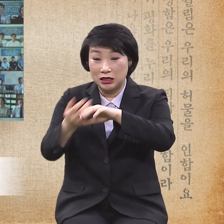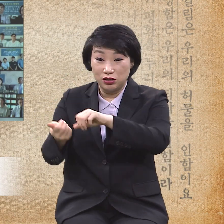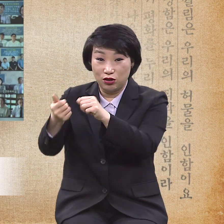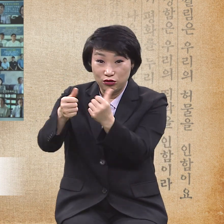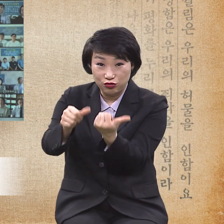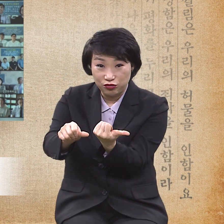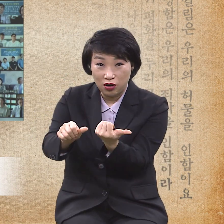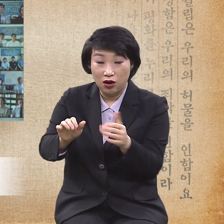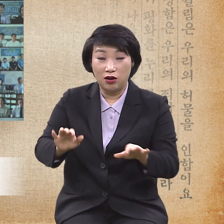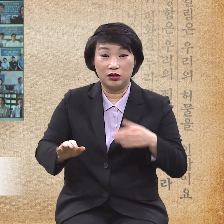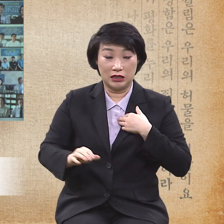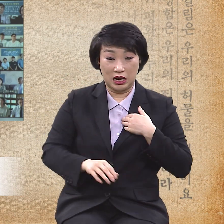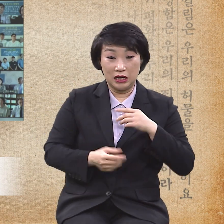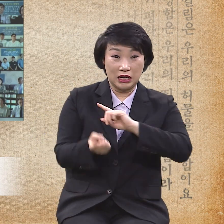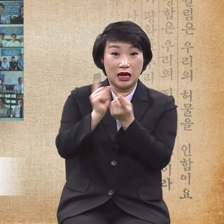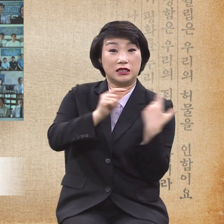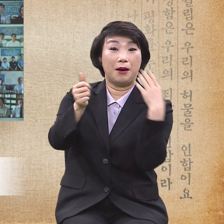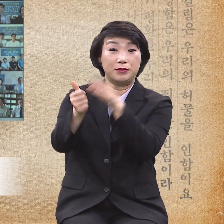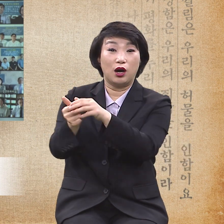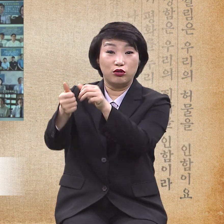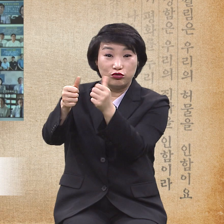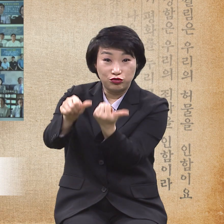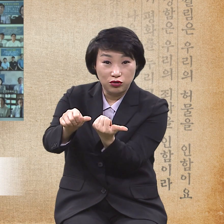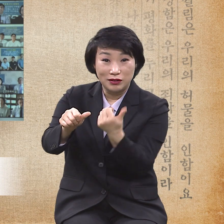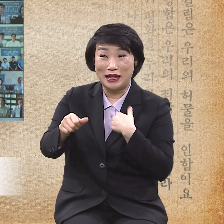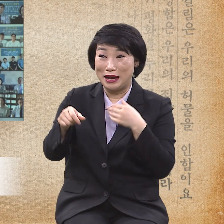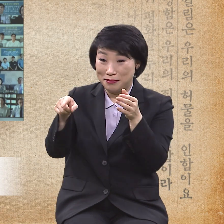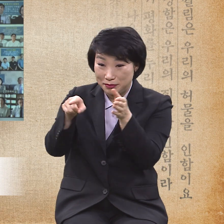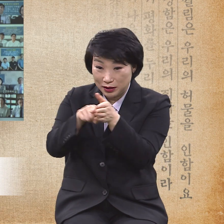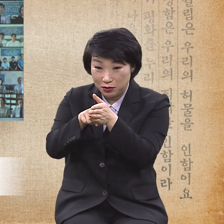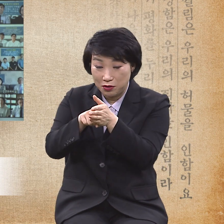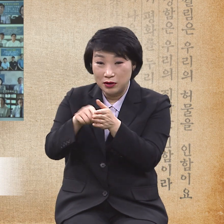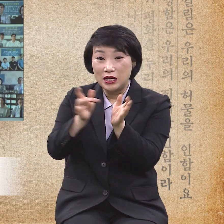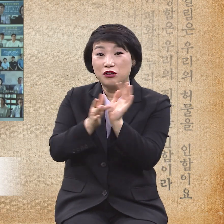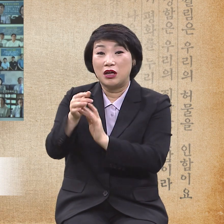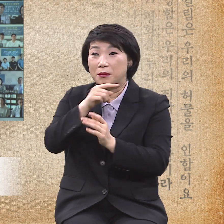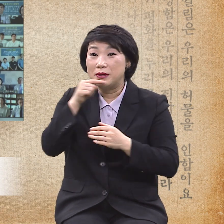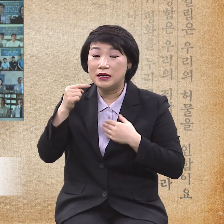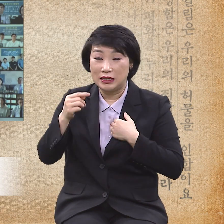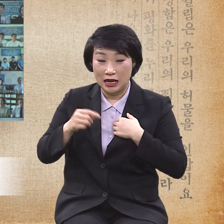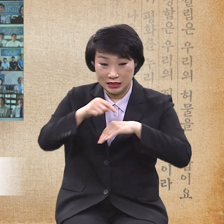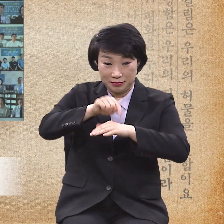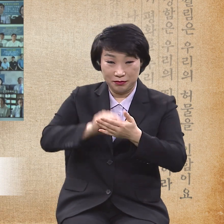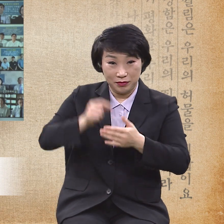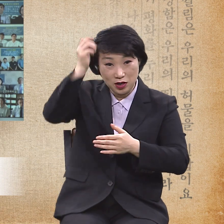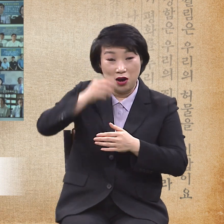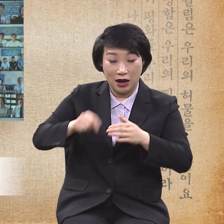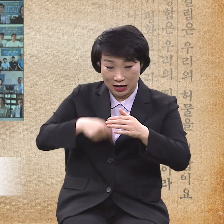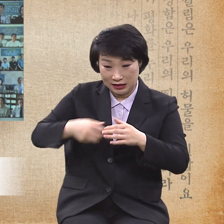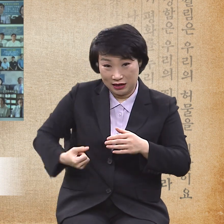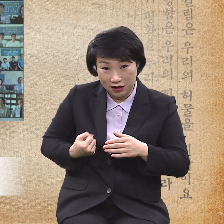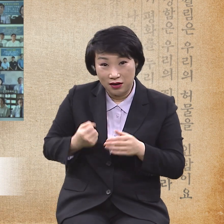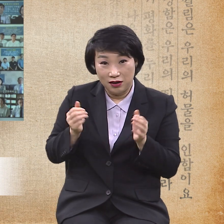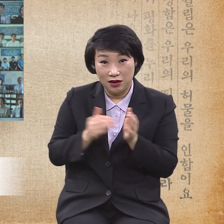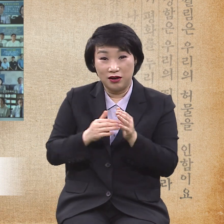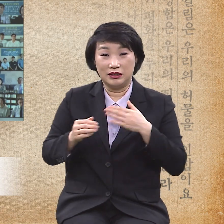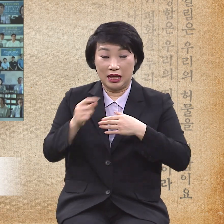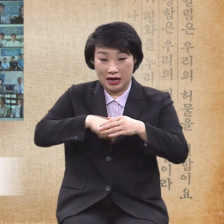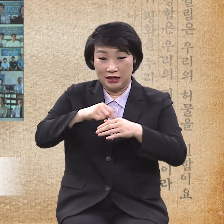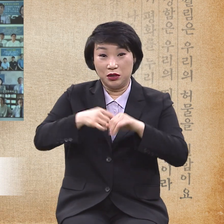흘려서 내 대신 죽으셨다는 사실을 믿고 그 피가 내 심령 안에 있는 자는